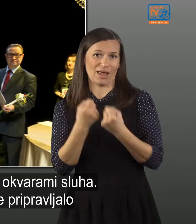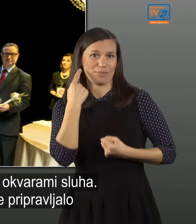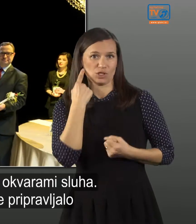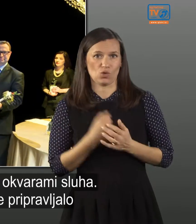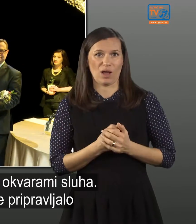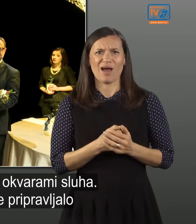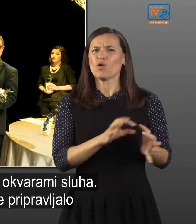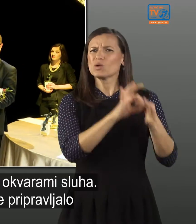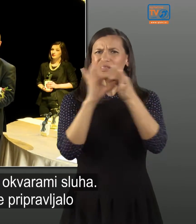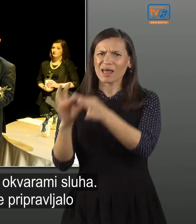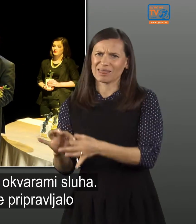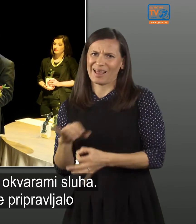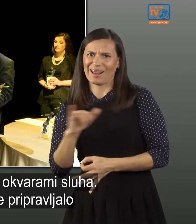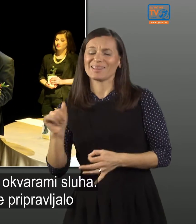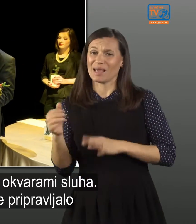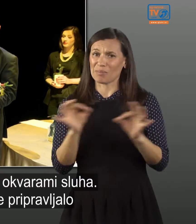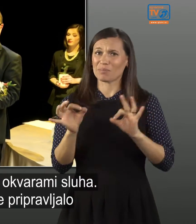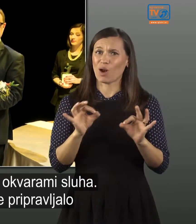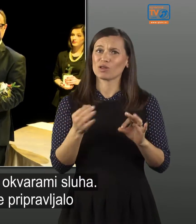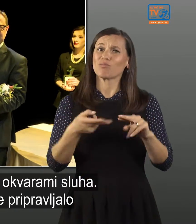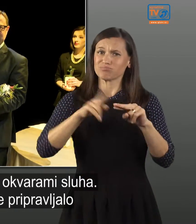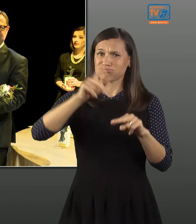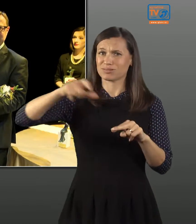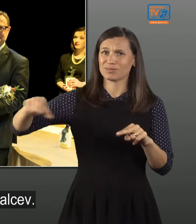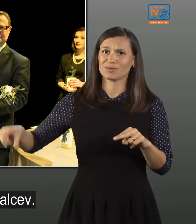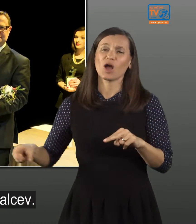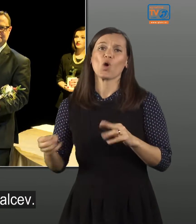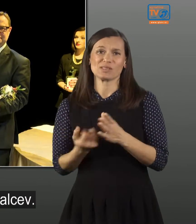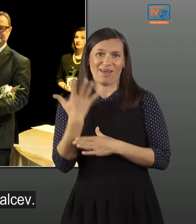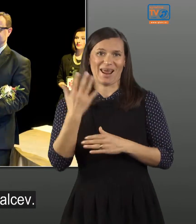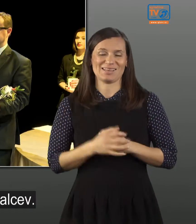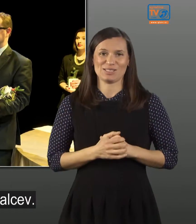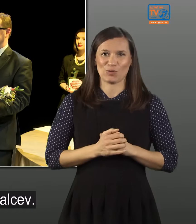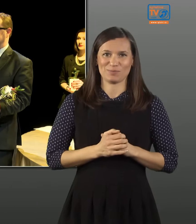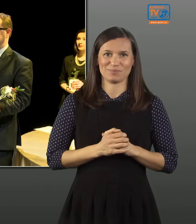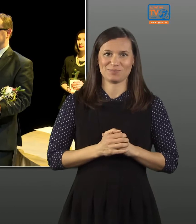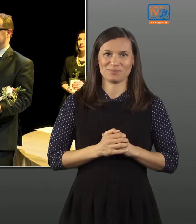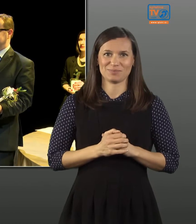okvarami sluha. V vseh teh letih jo je pripravljalo veliko ustvarjalcev.